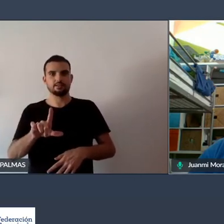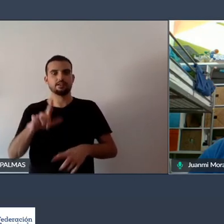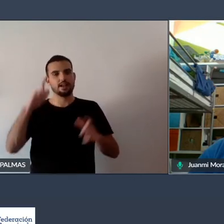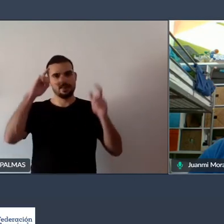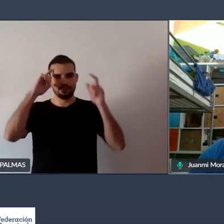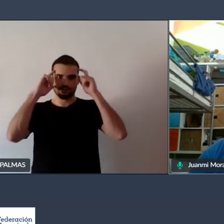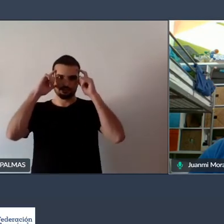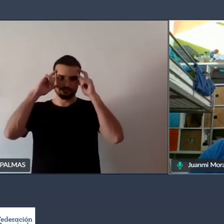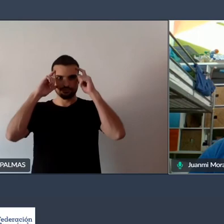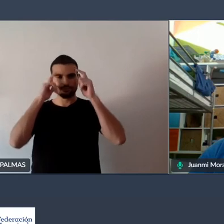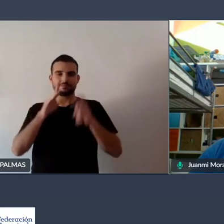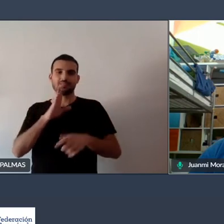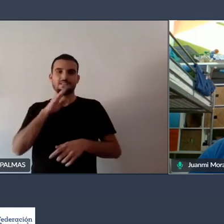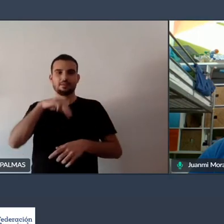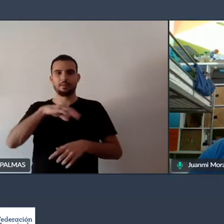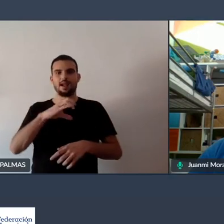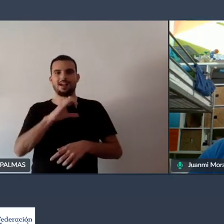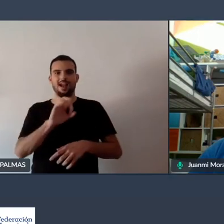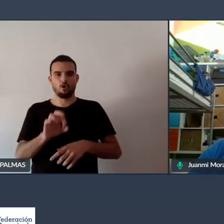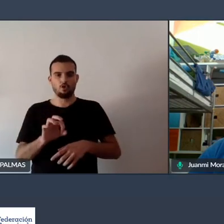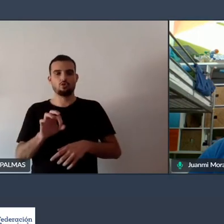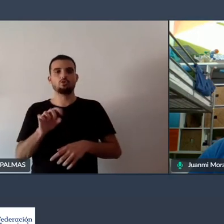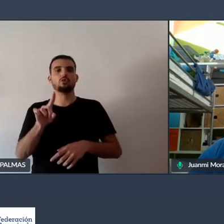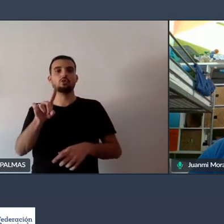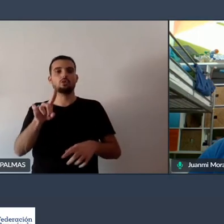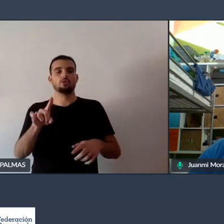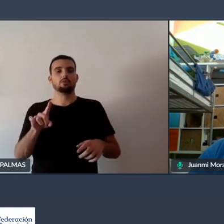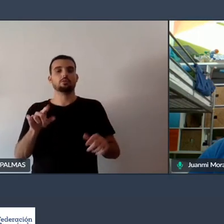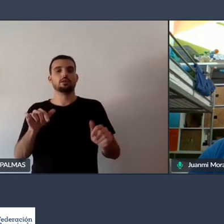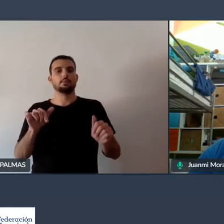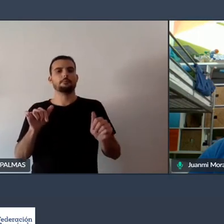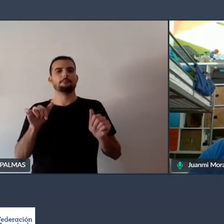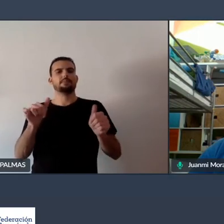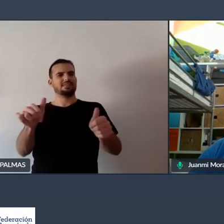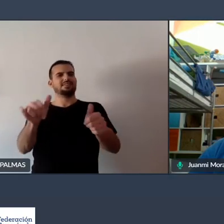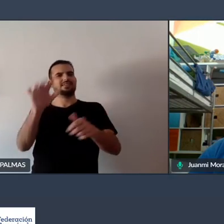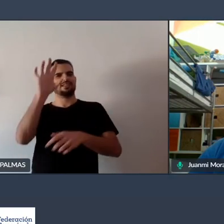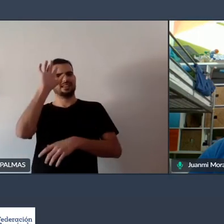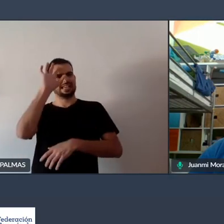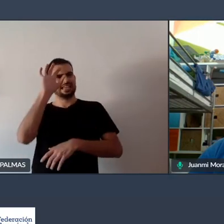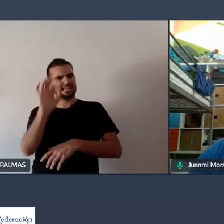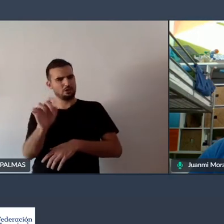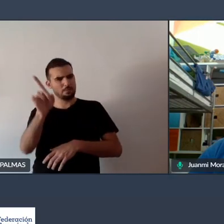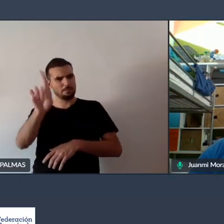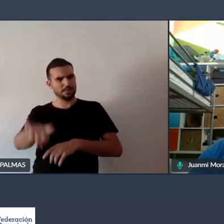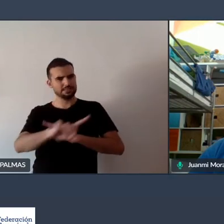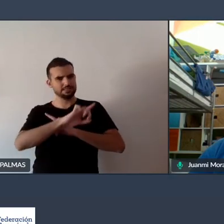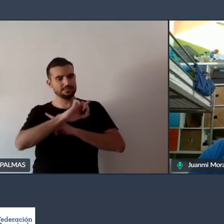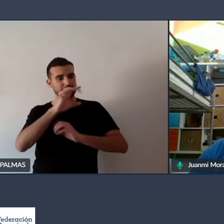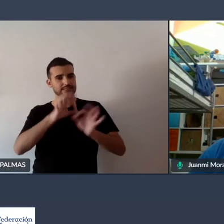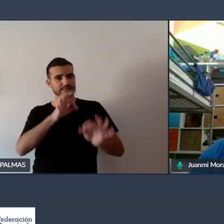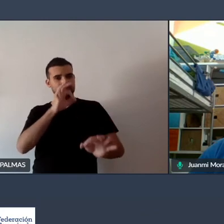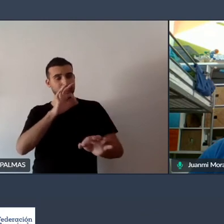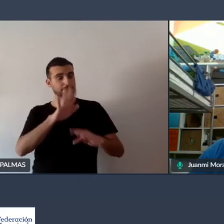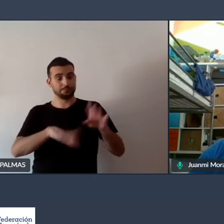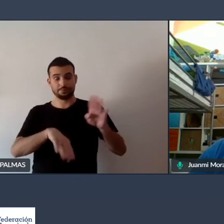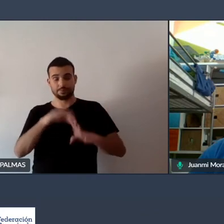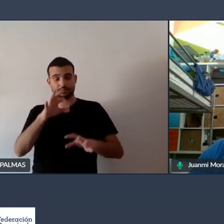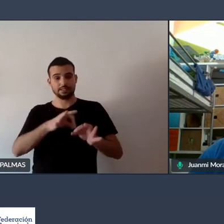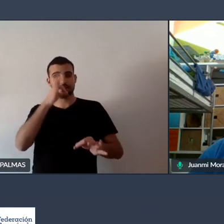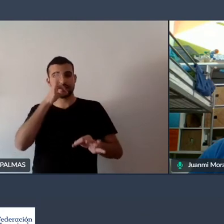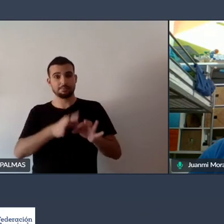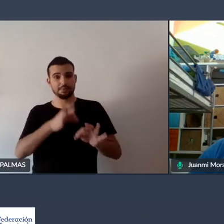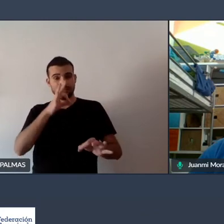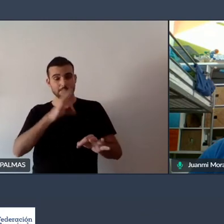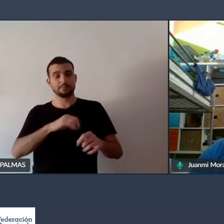que disputa Macao, esa comenzará, si no tengo mal entendido, en septiembre, la pretemporada. En octubre comienzan los primeros partidos